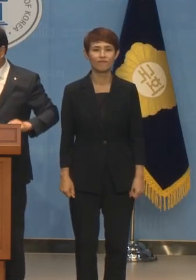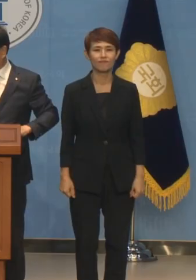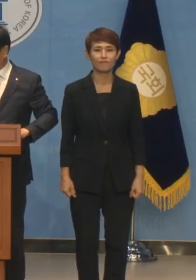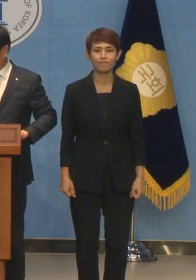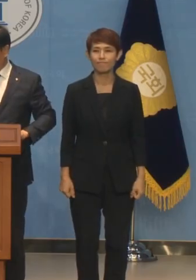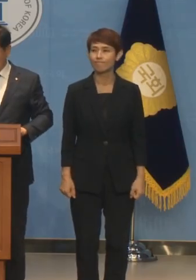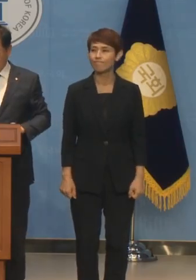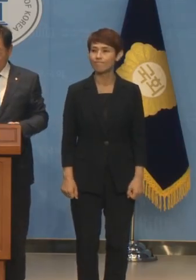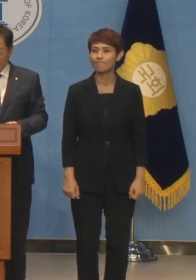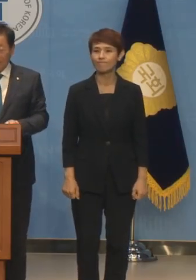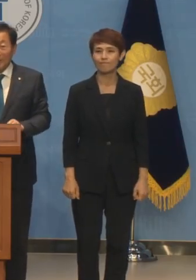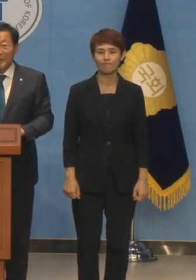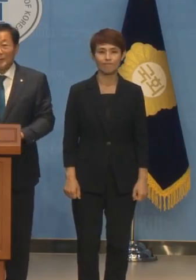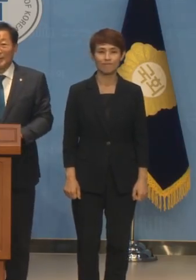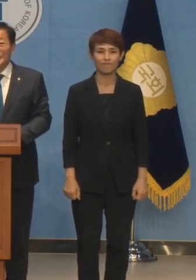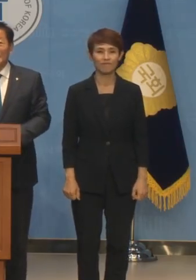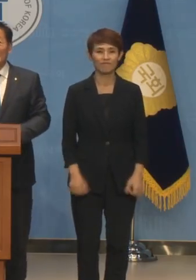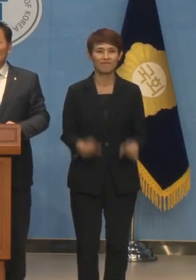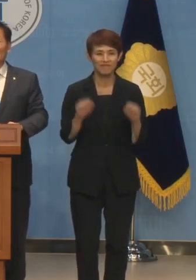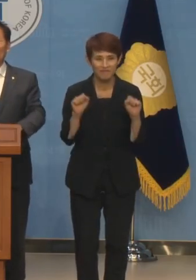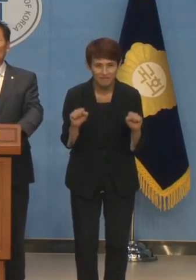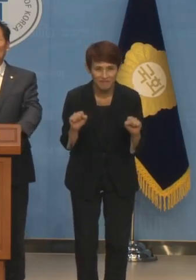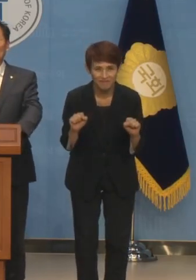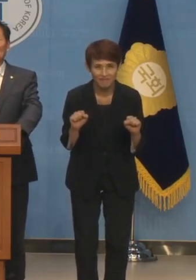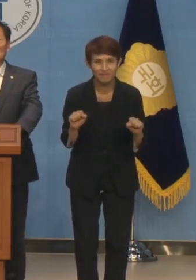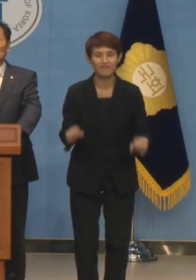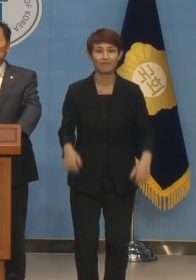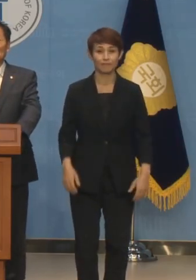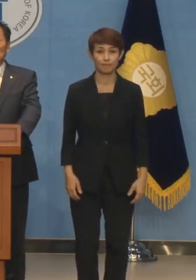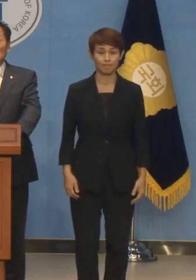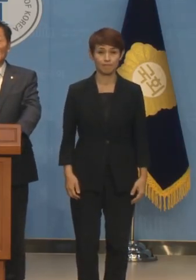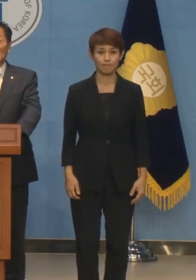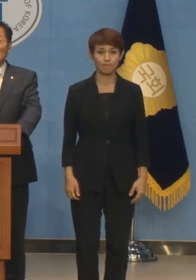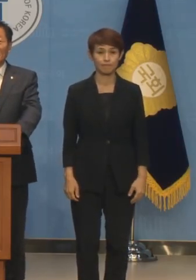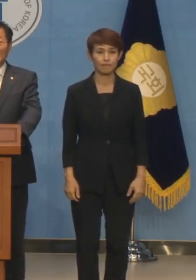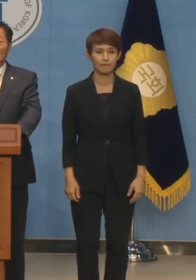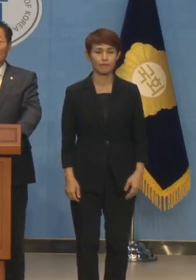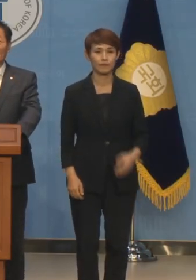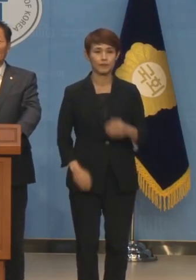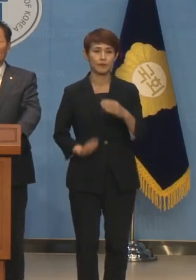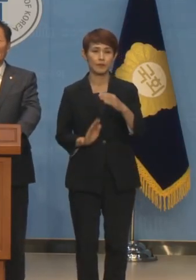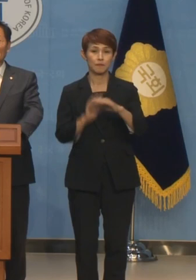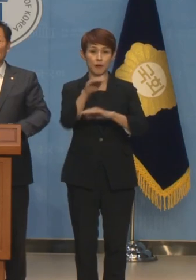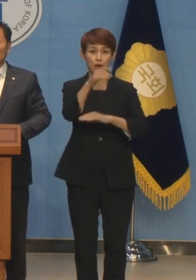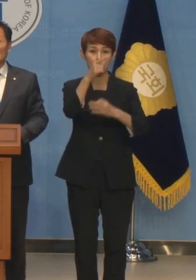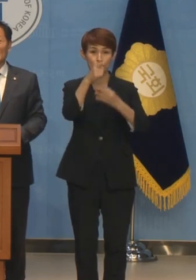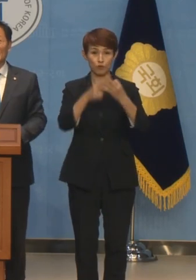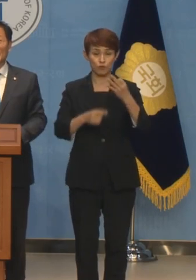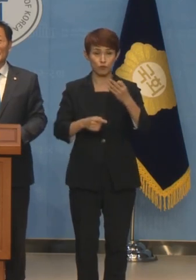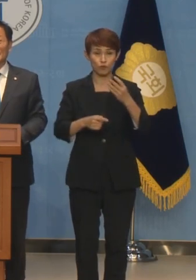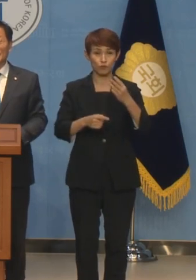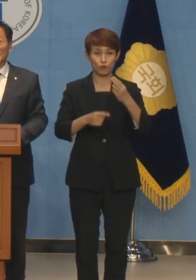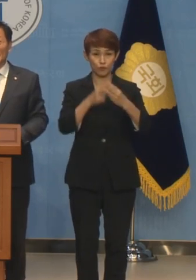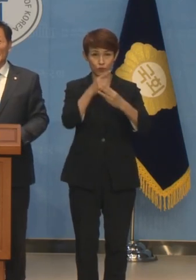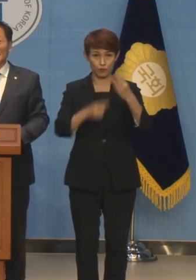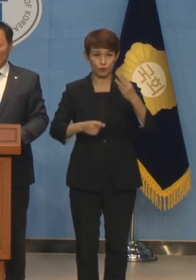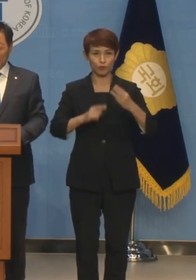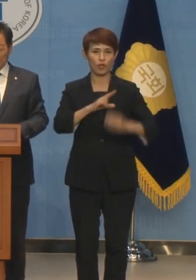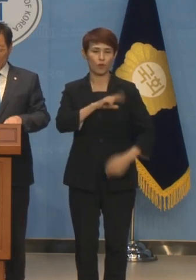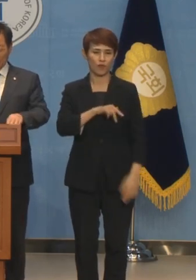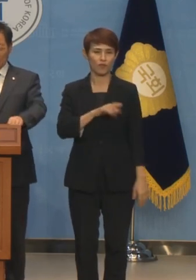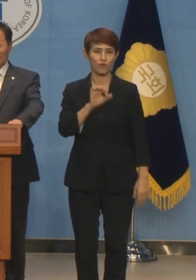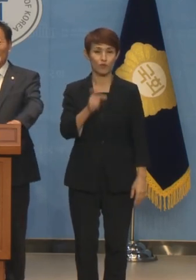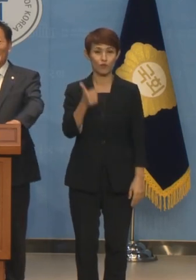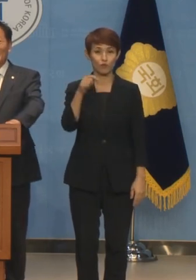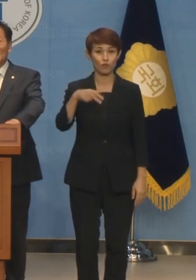좀 더 주세요. 네, 안녕하세요. 저는 경기도 파주 국회의원 윤호덕입니다. 그리고 옆에